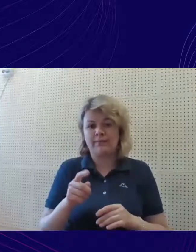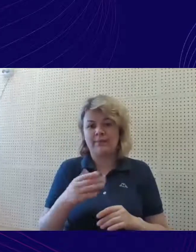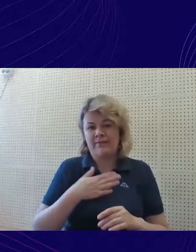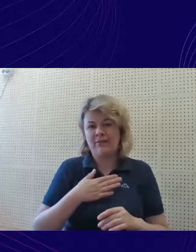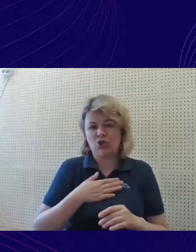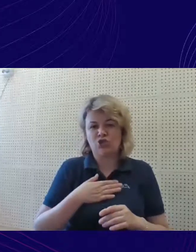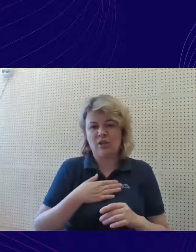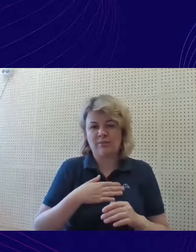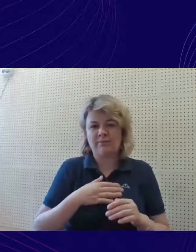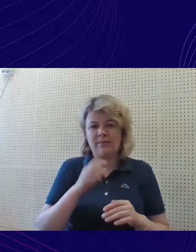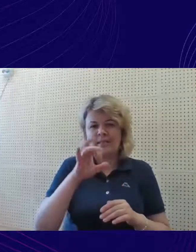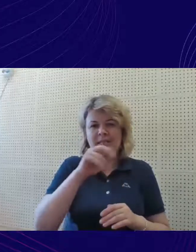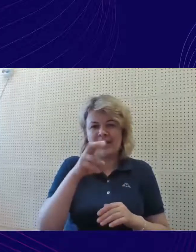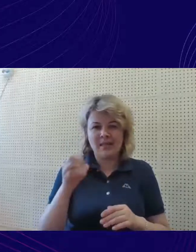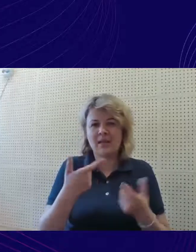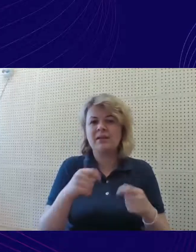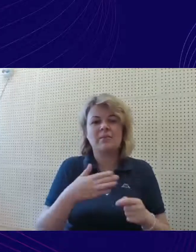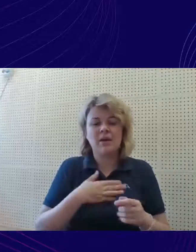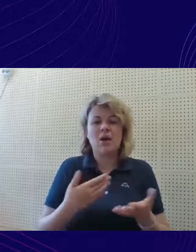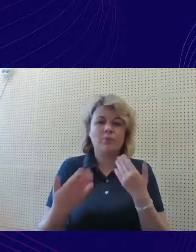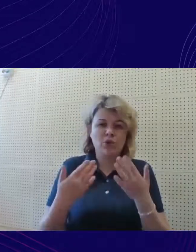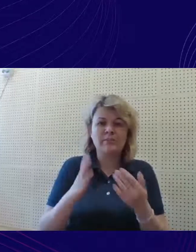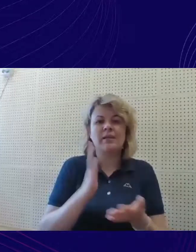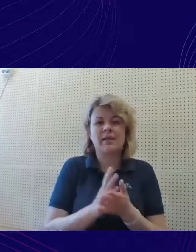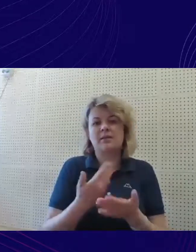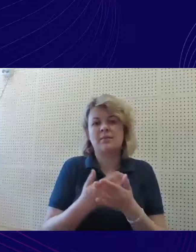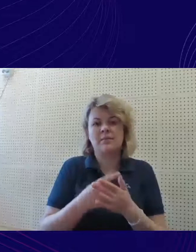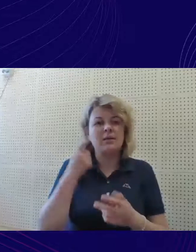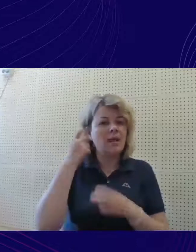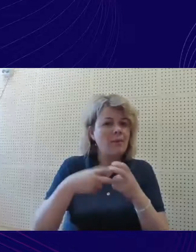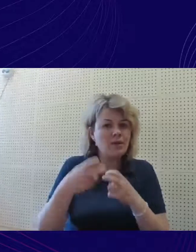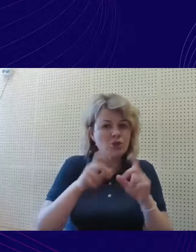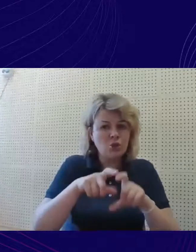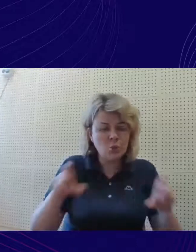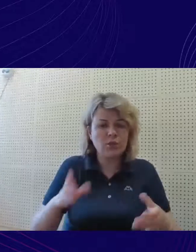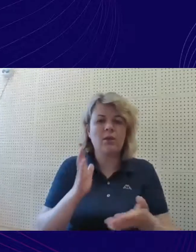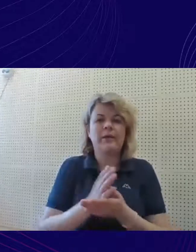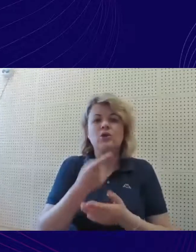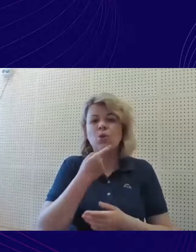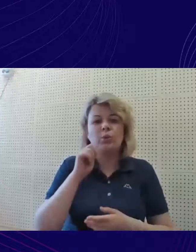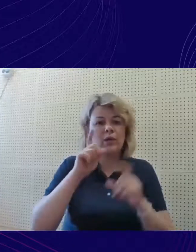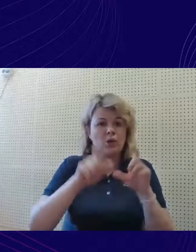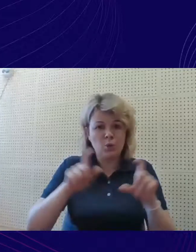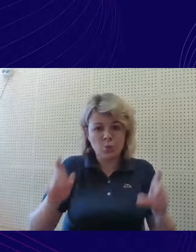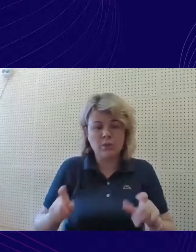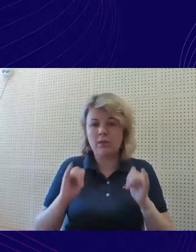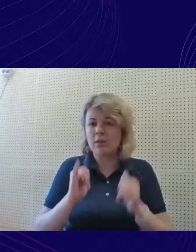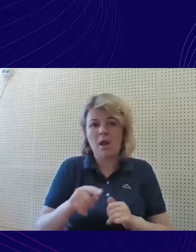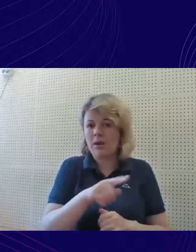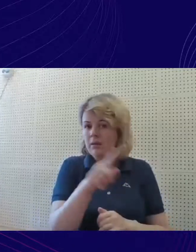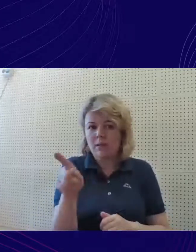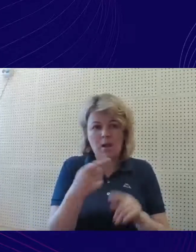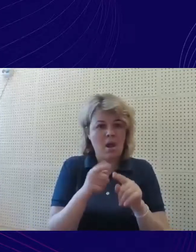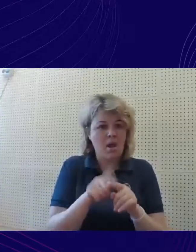мы общаемся, есть слабослышащие люди, есть глухие люди. Для них это не